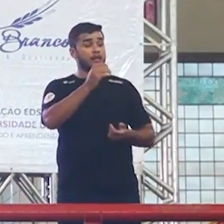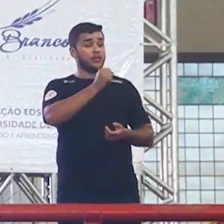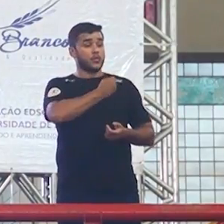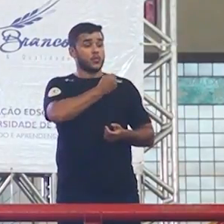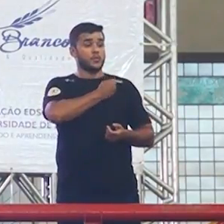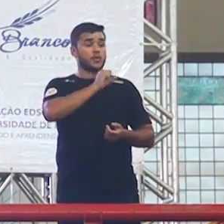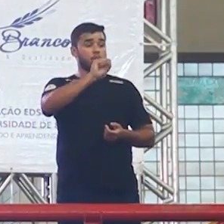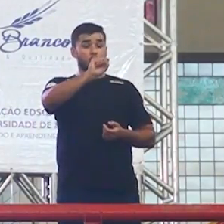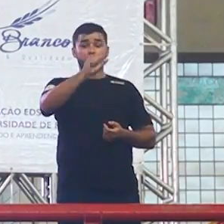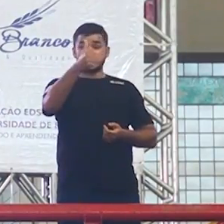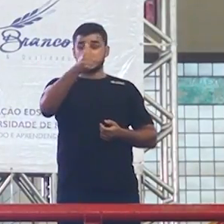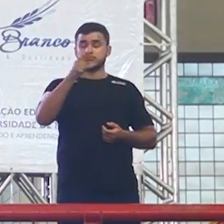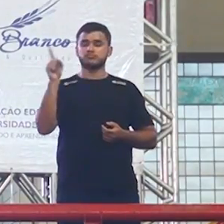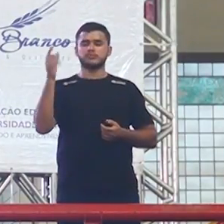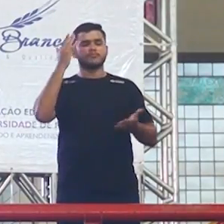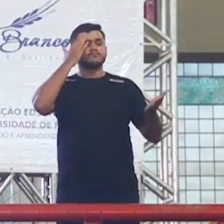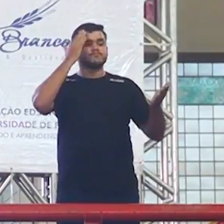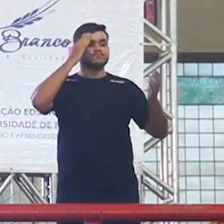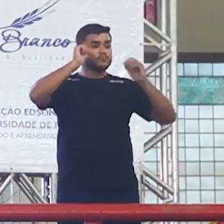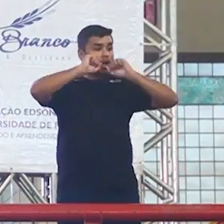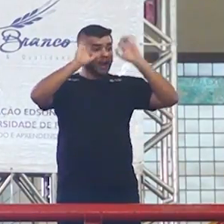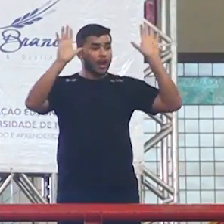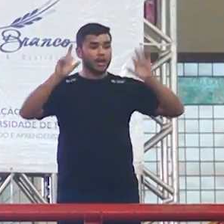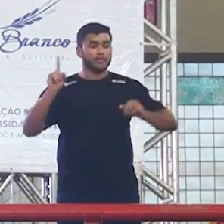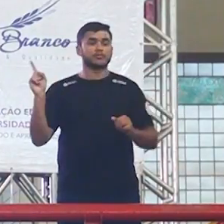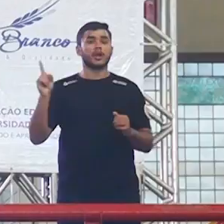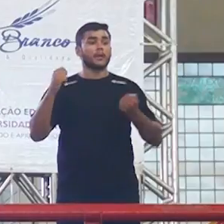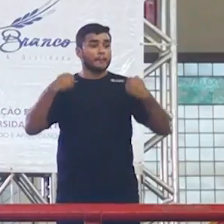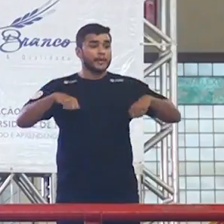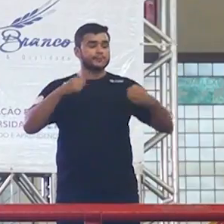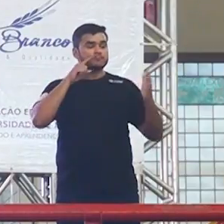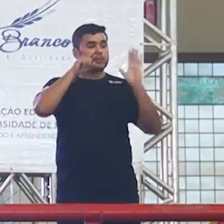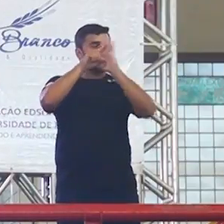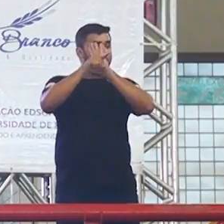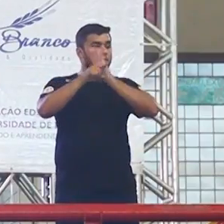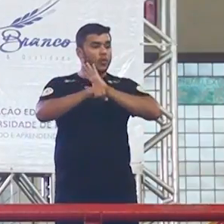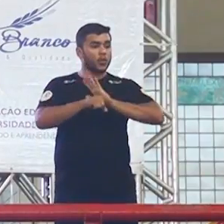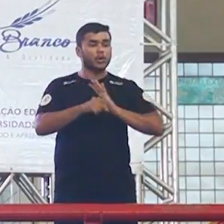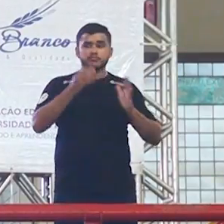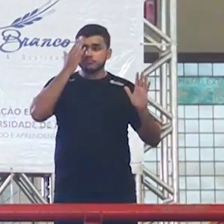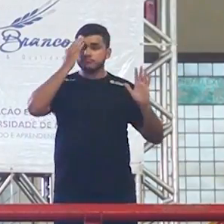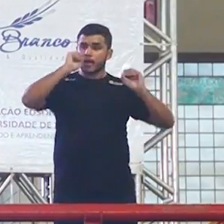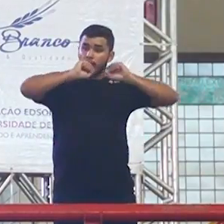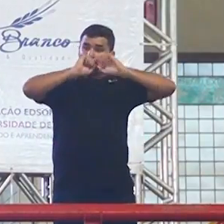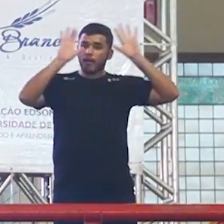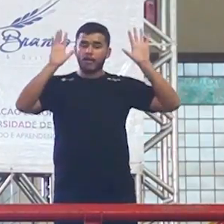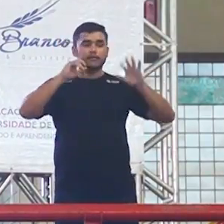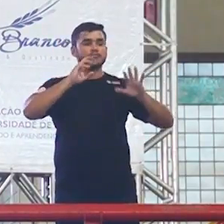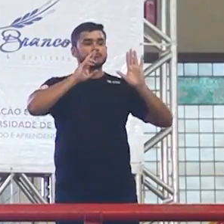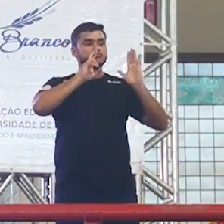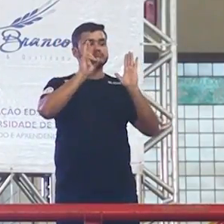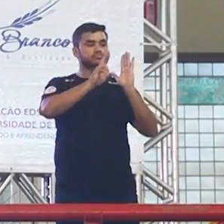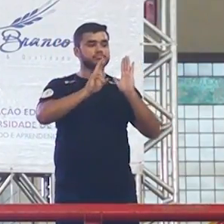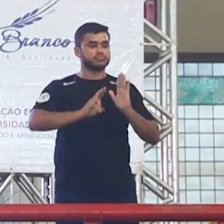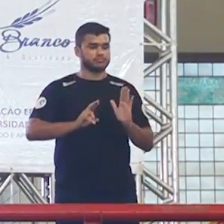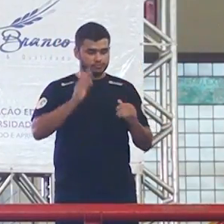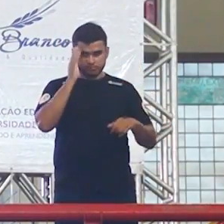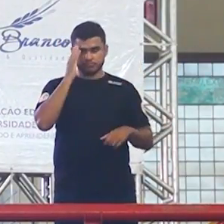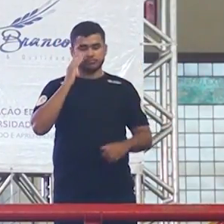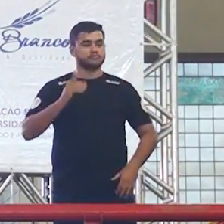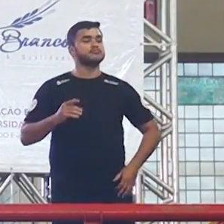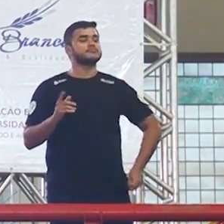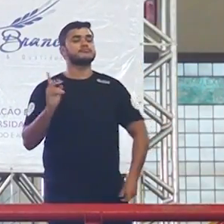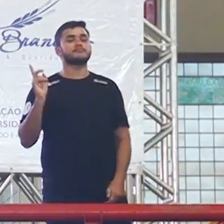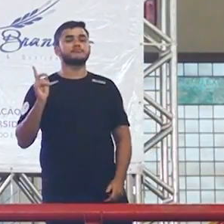é entender. E o principal, responder as perguntas que eu vou fazendo ao longo das questões. Vamos